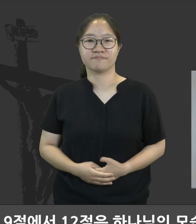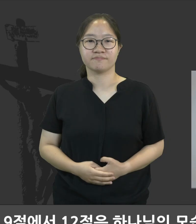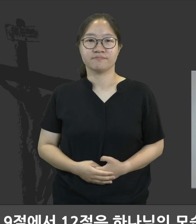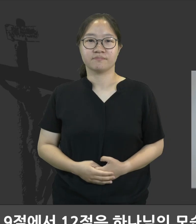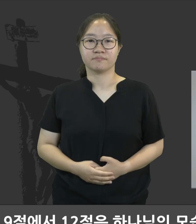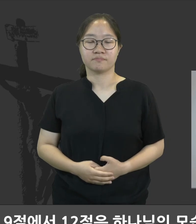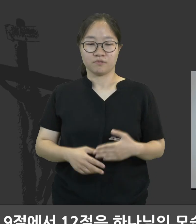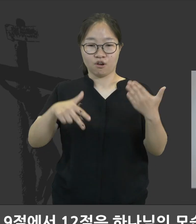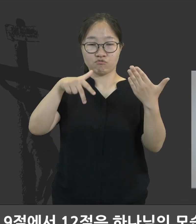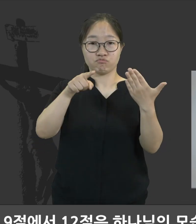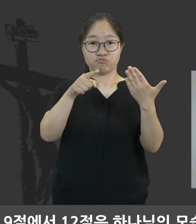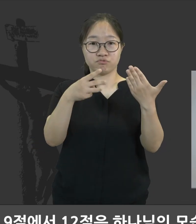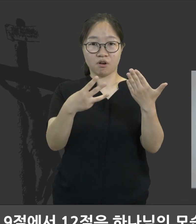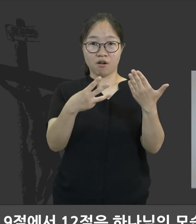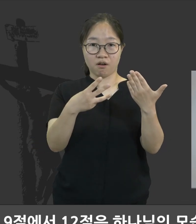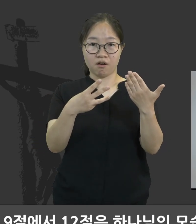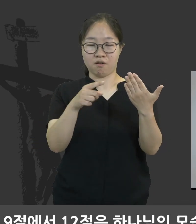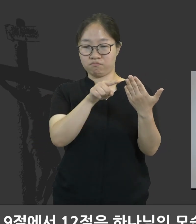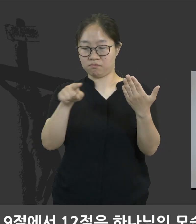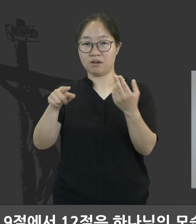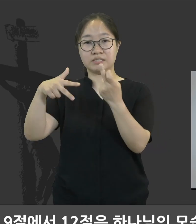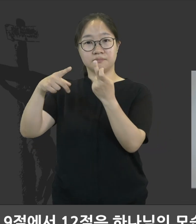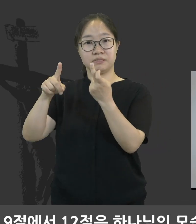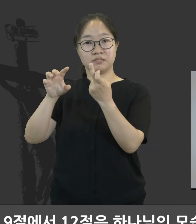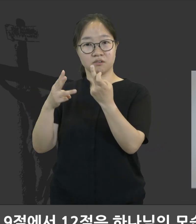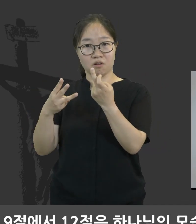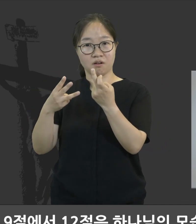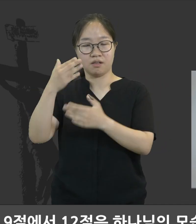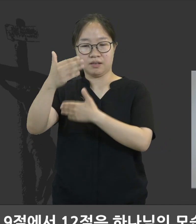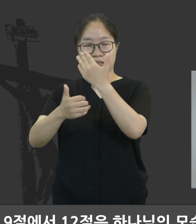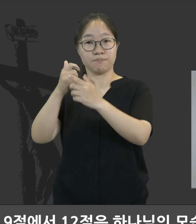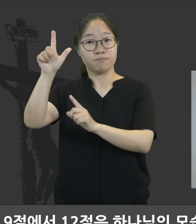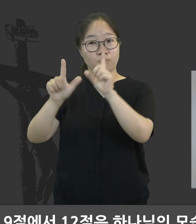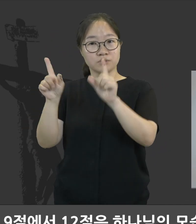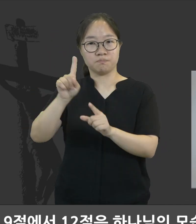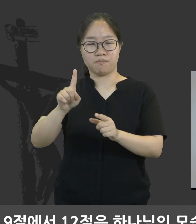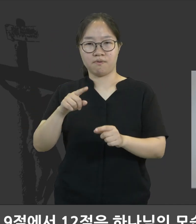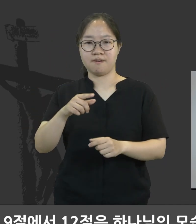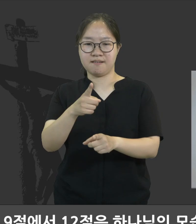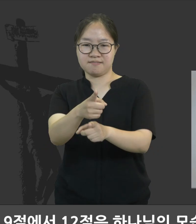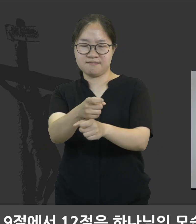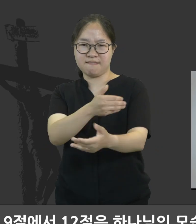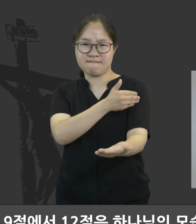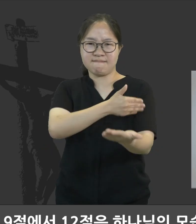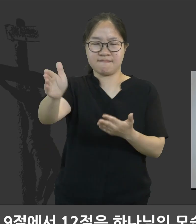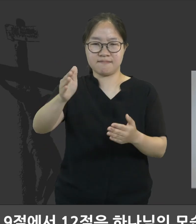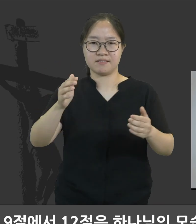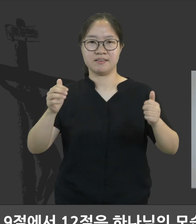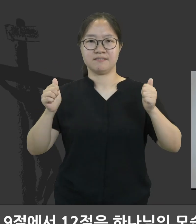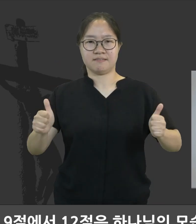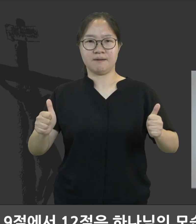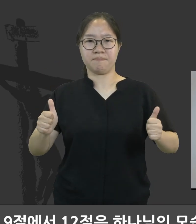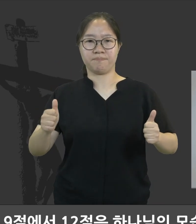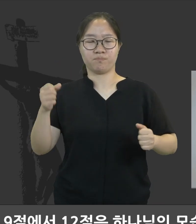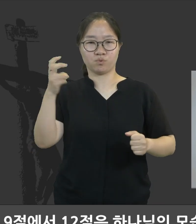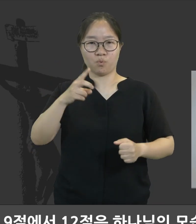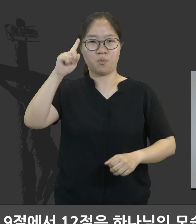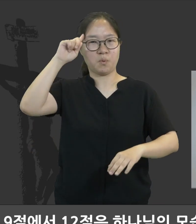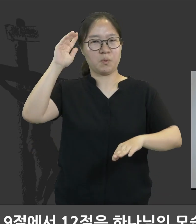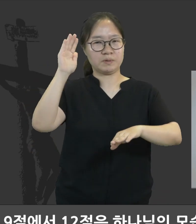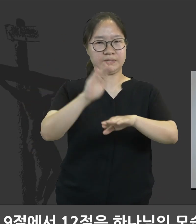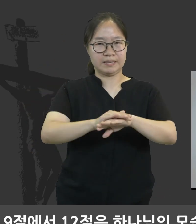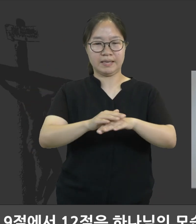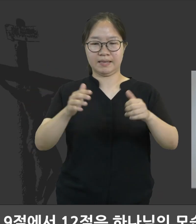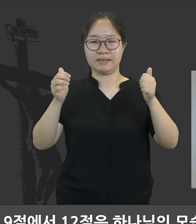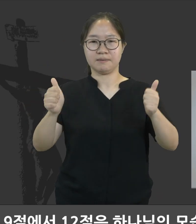9절에서 12절은 하나님의 모습을 대적을 물리치는 전사이자 지혜롭고 공의로운 재판장의